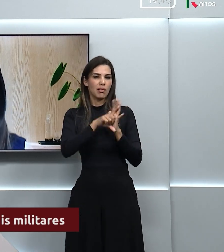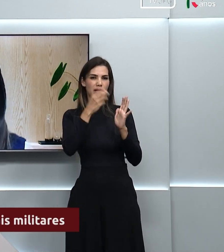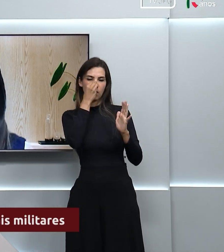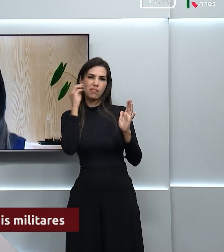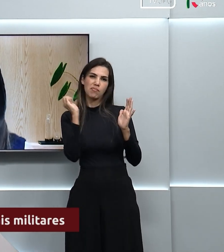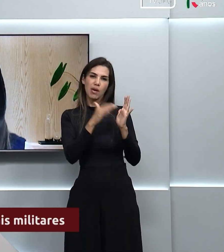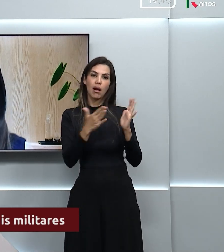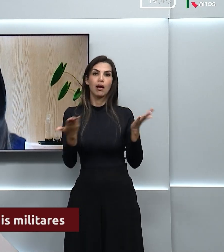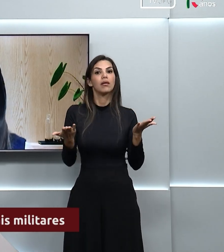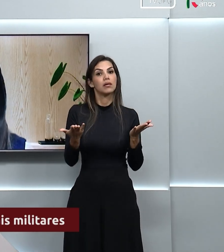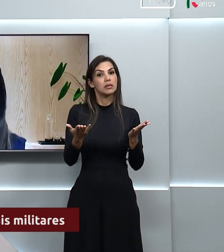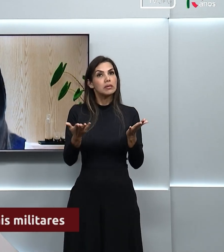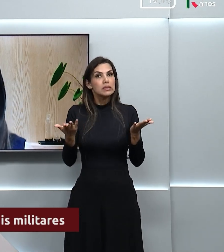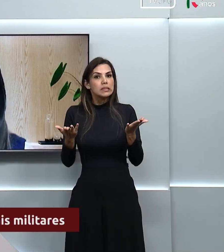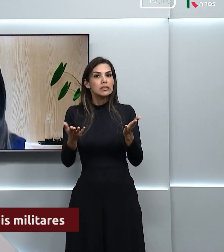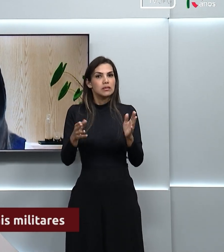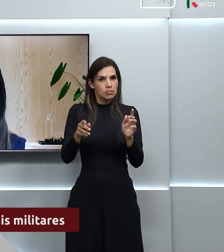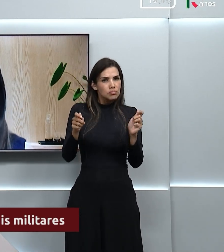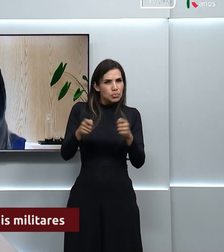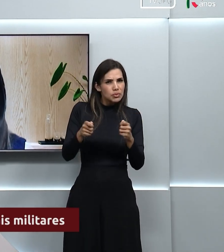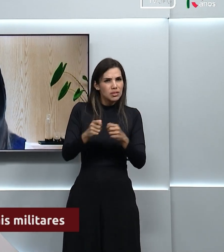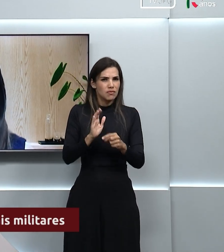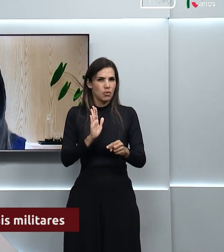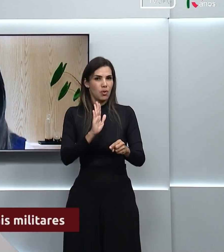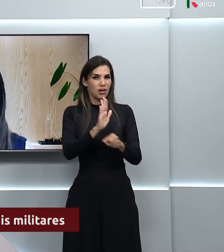pode inibir condutas violentas?